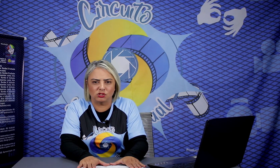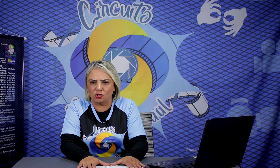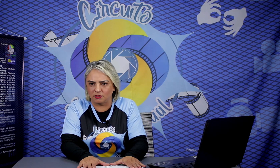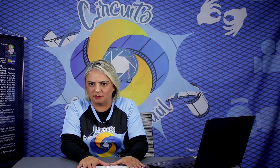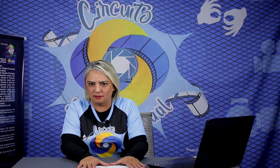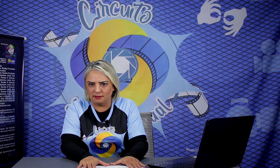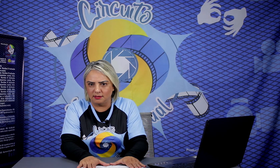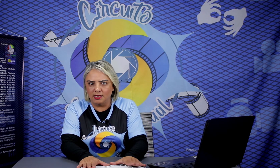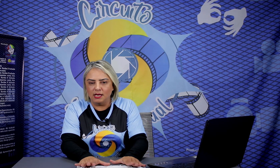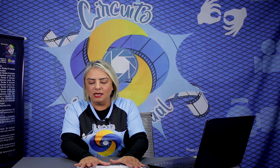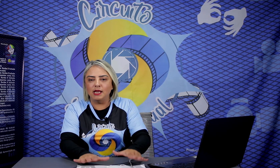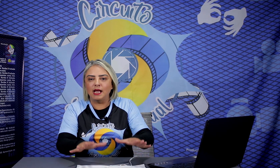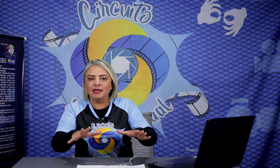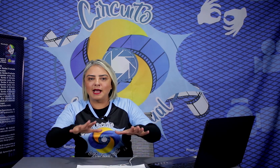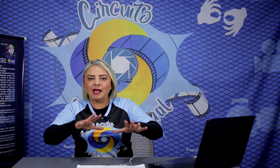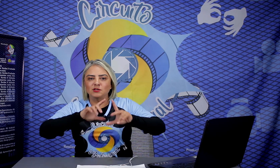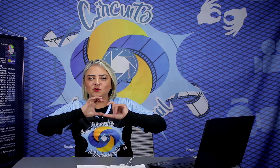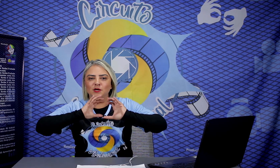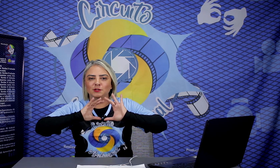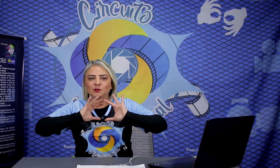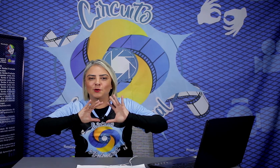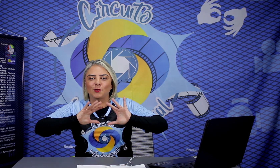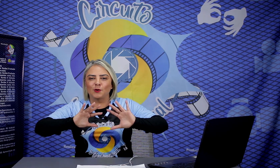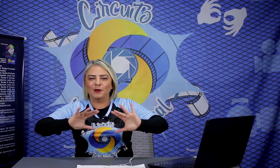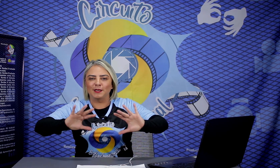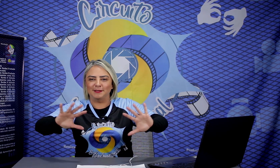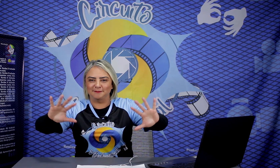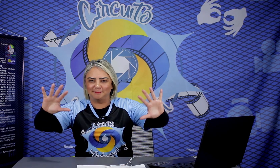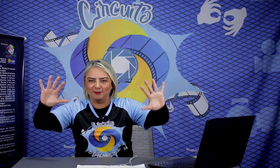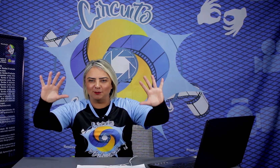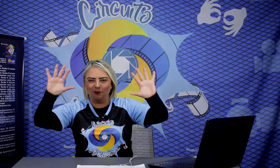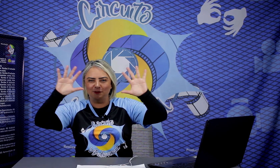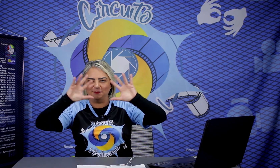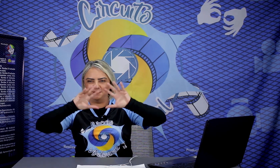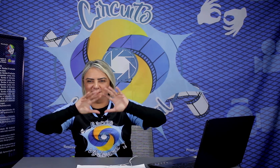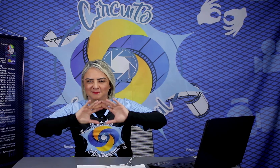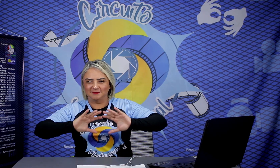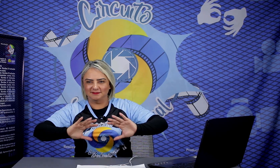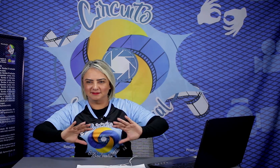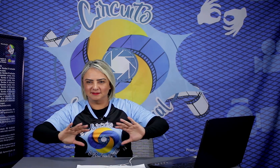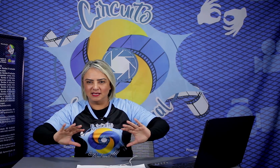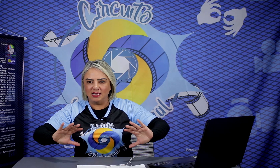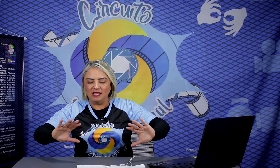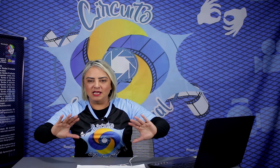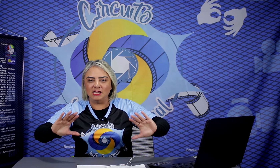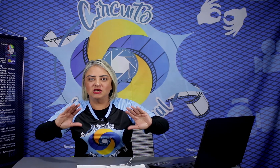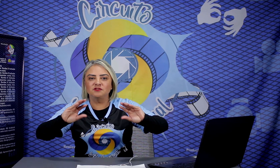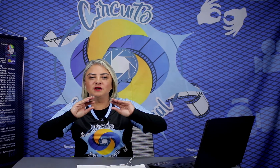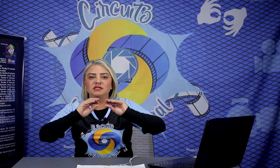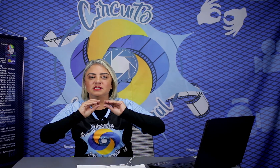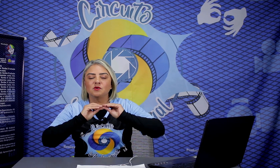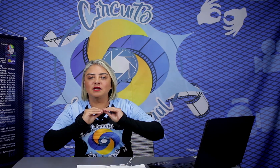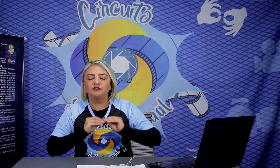Senhora! E aí a Rádio Corredor corre o mundo. E a gente fica